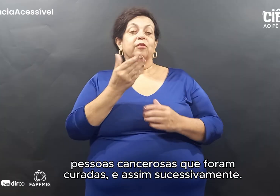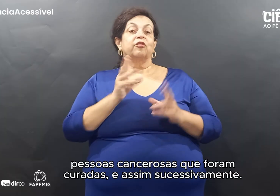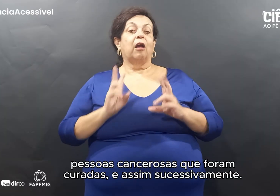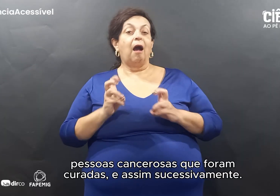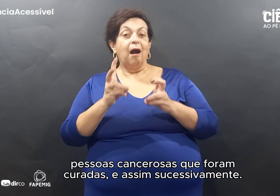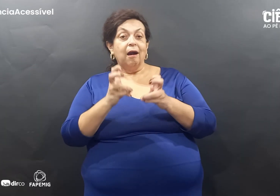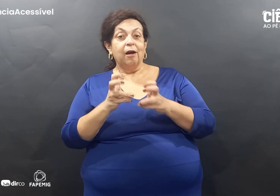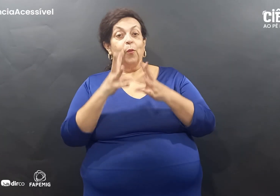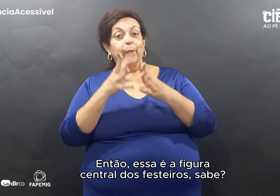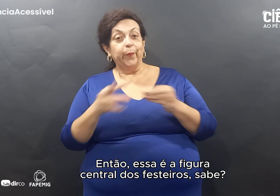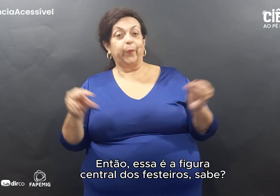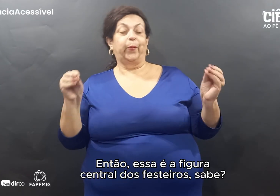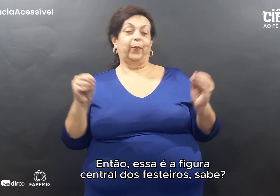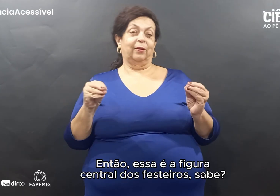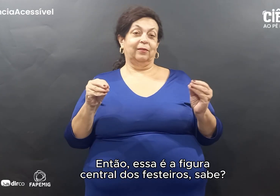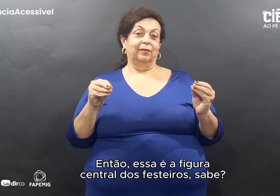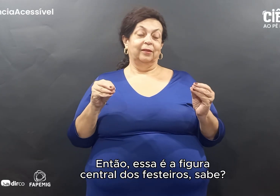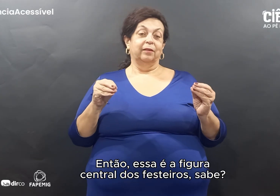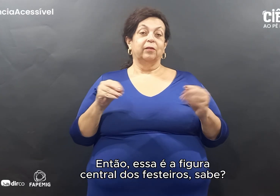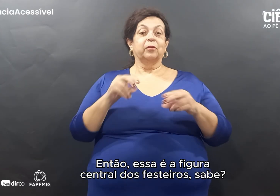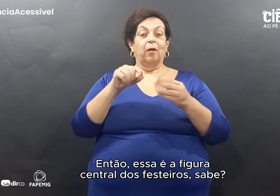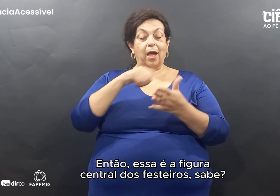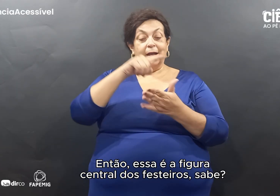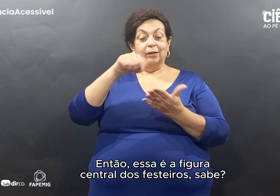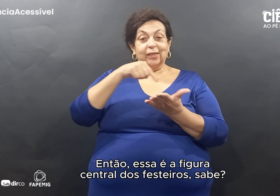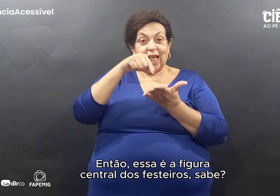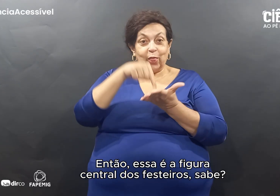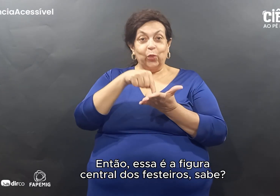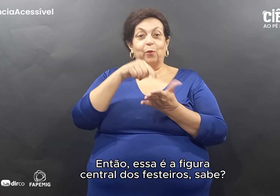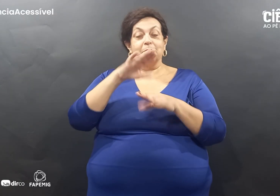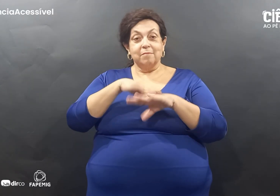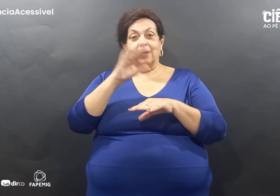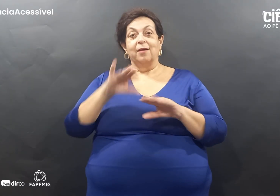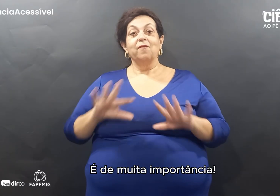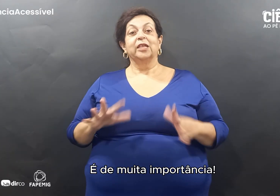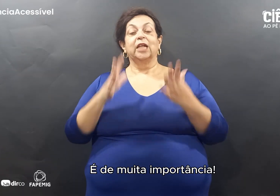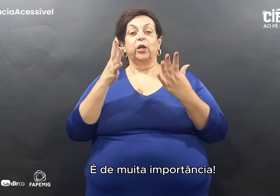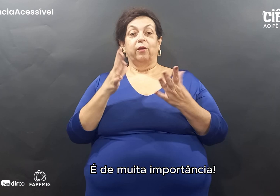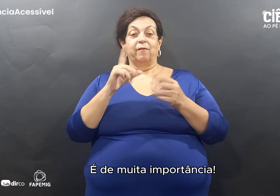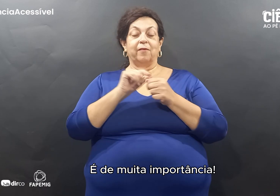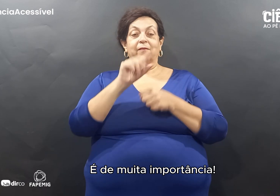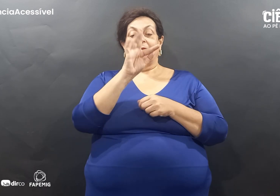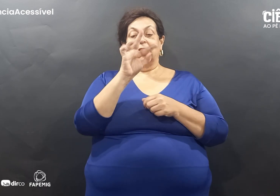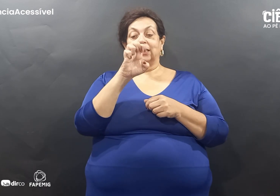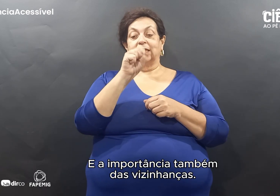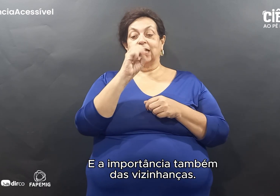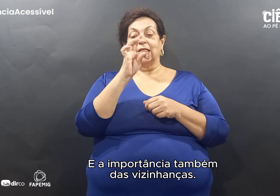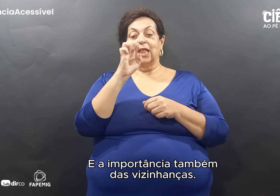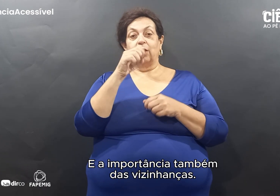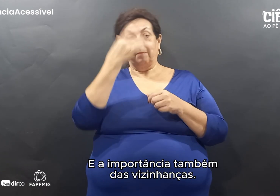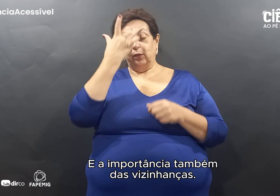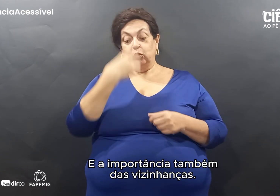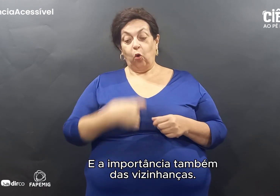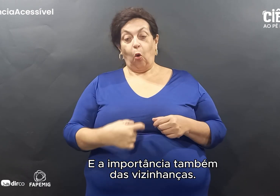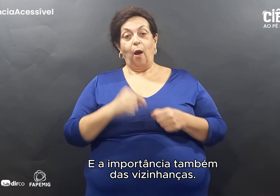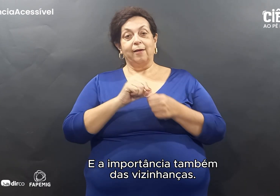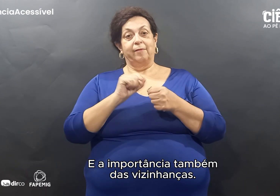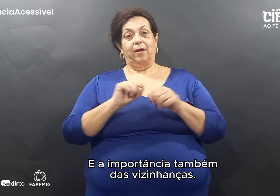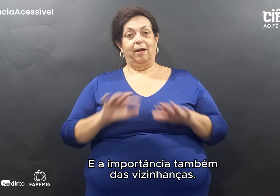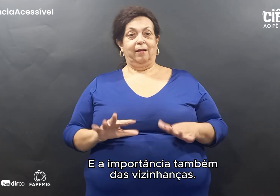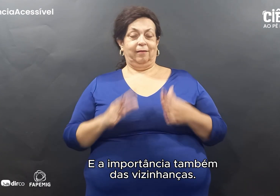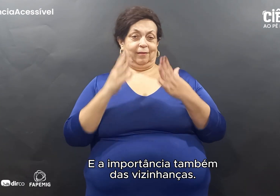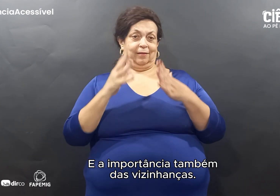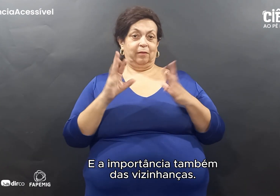assim sucessivamente. Então essa é a figura central dos festeiros, sabe? É de muita importância. E a importância